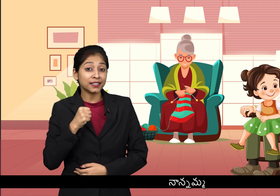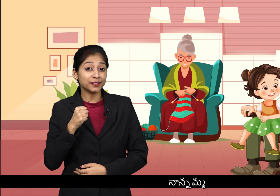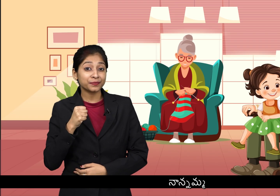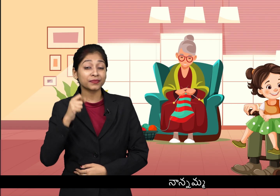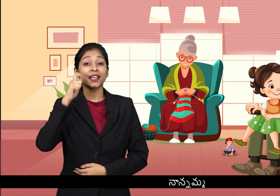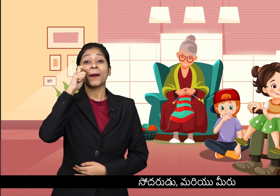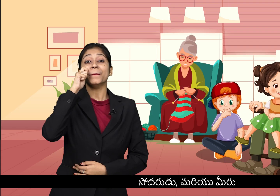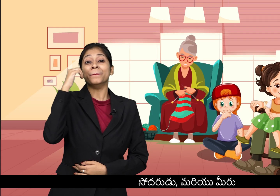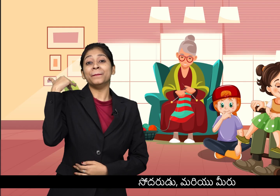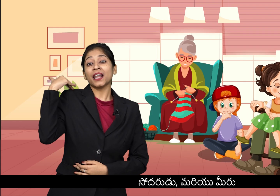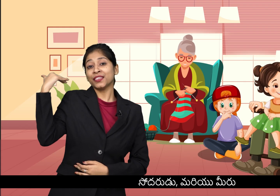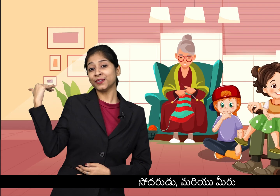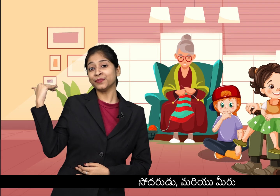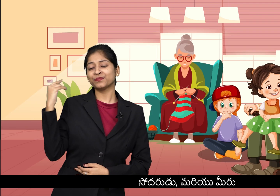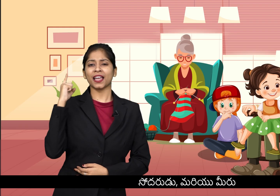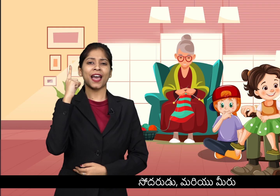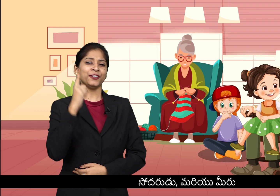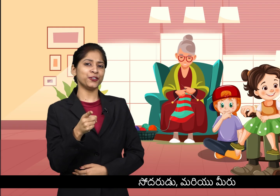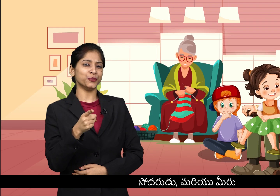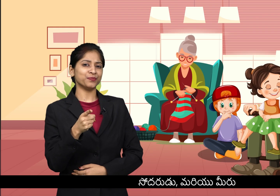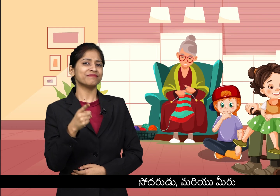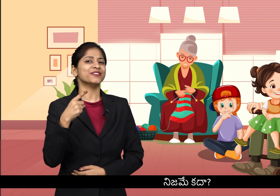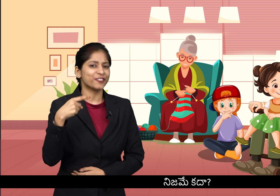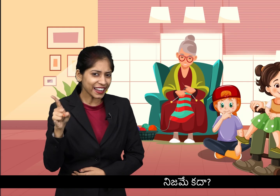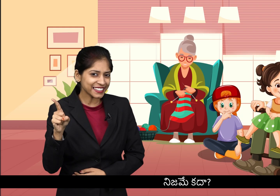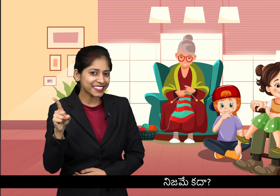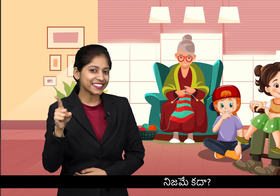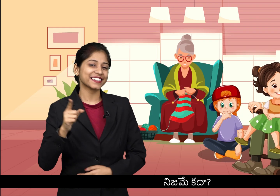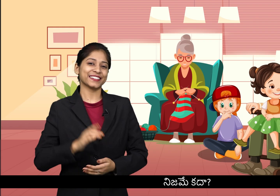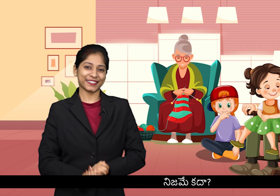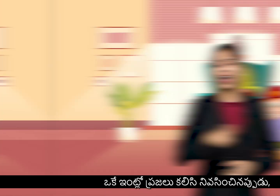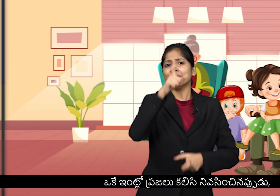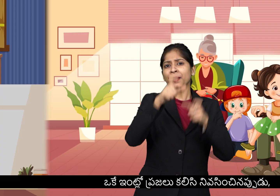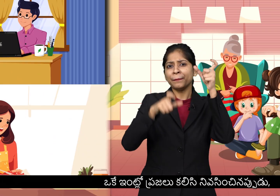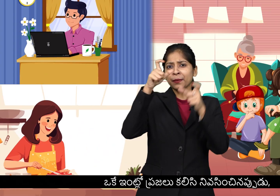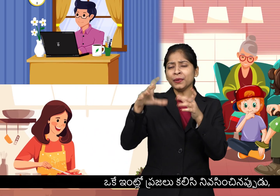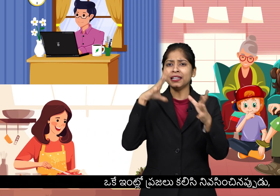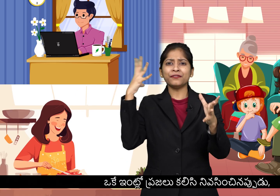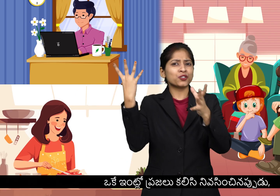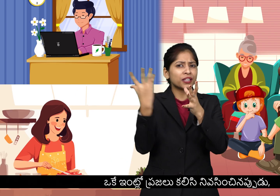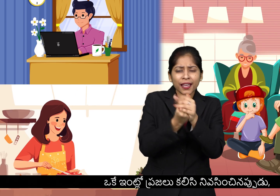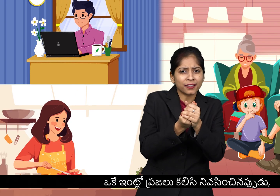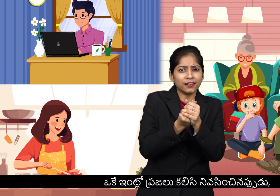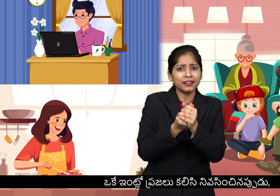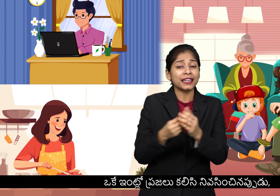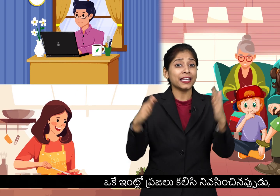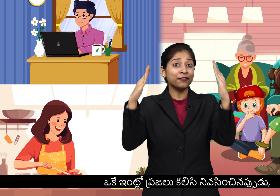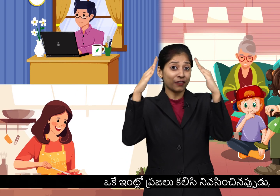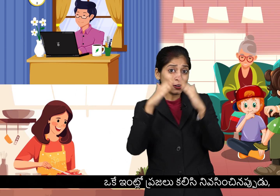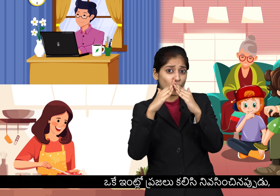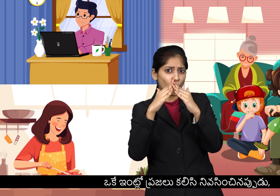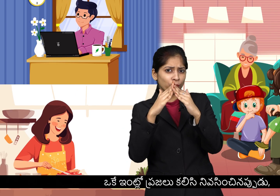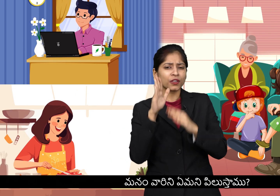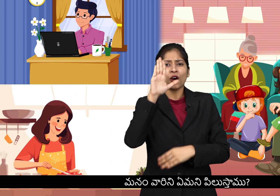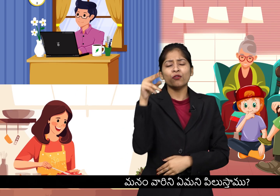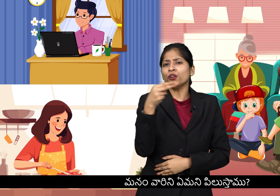నానమ్మ, సోదరుడు మరియు మీరు. నిజమే కదా? ఒకే ఇంట్లో ప్రజలు కలిసి